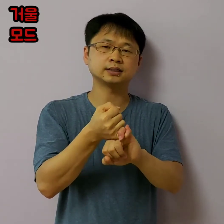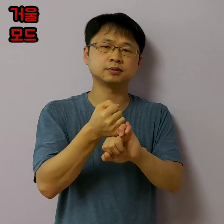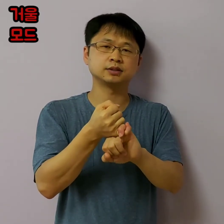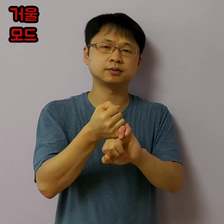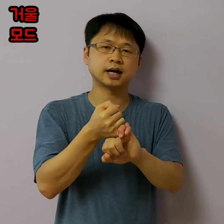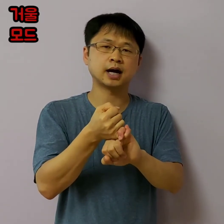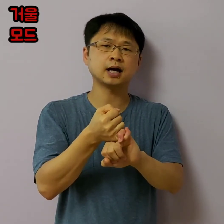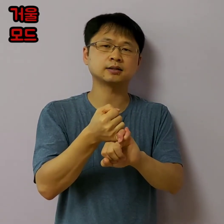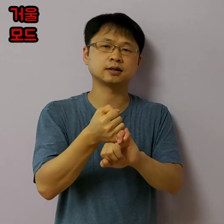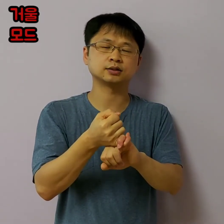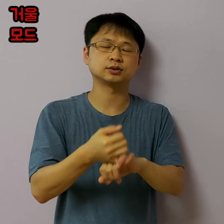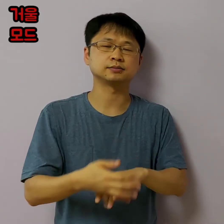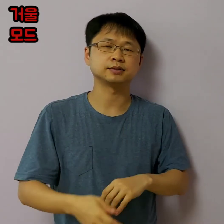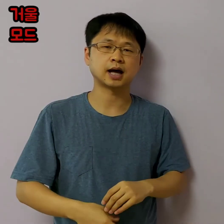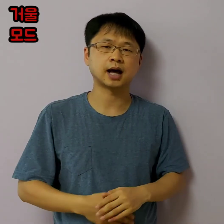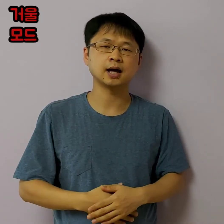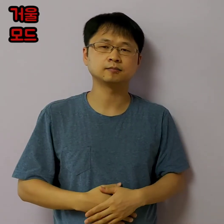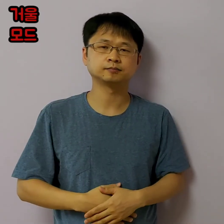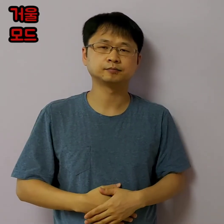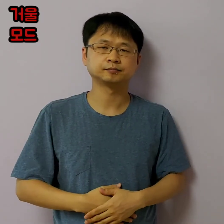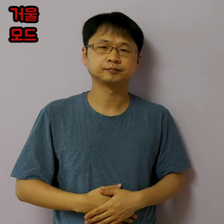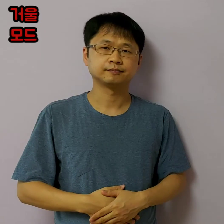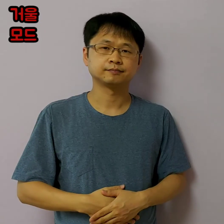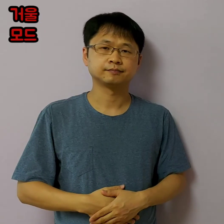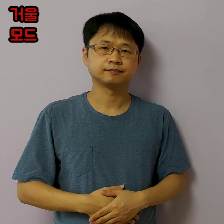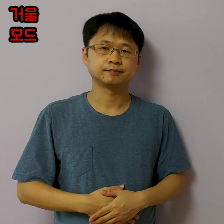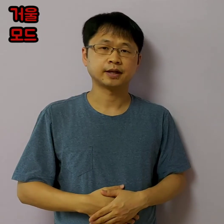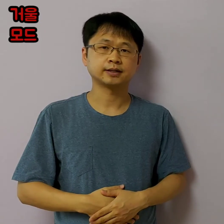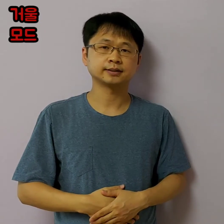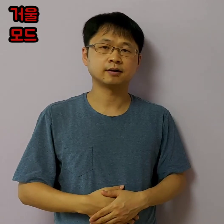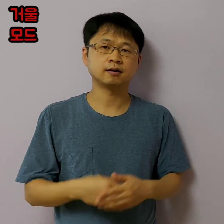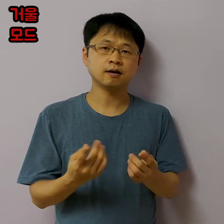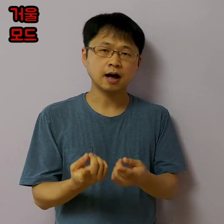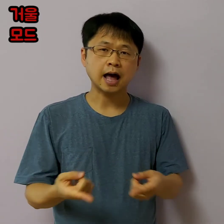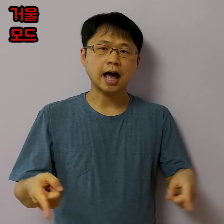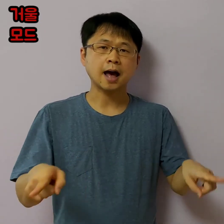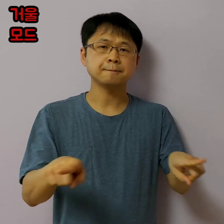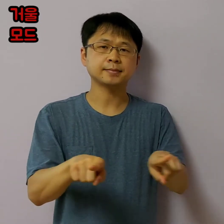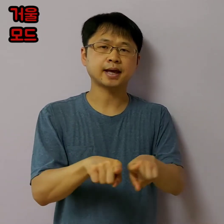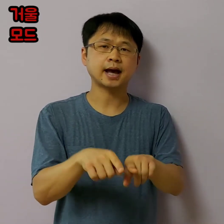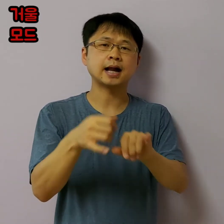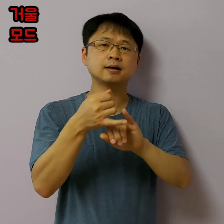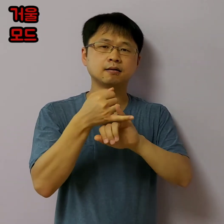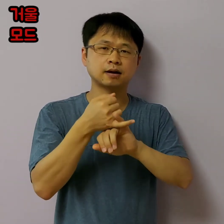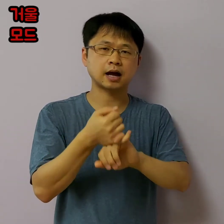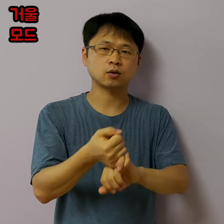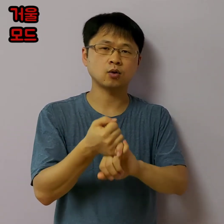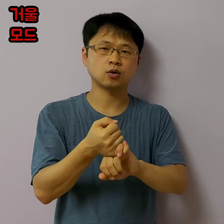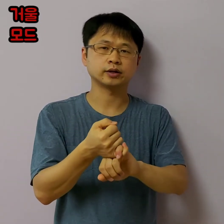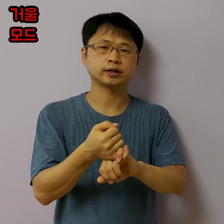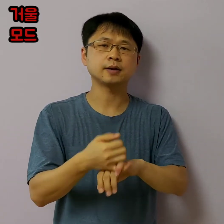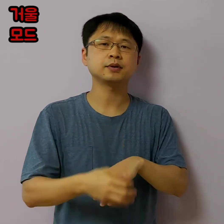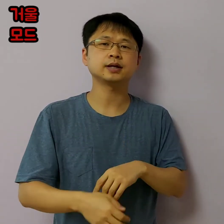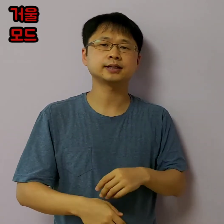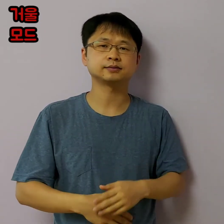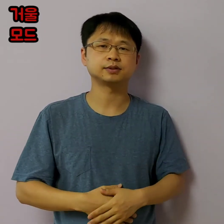다짐의 의미가 들어갈 수 있습니다. 네, 그래서 함께 할 거라고 이렇게